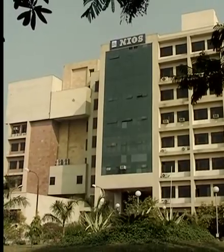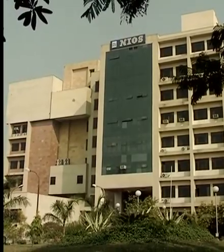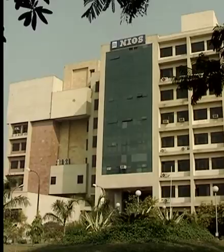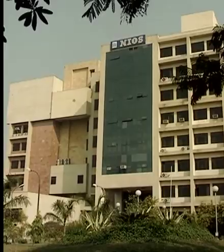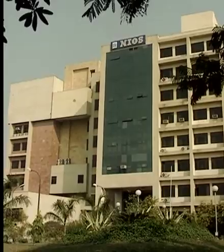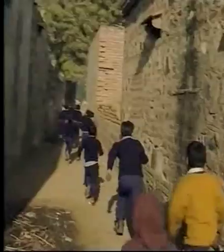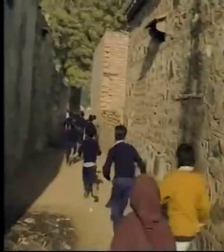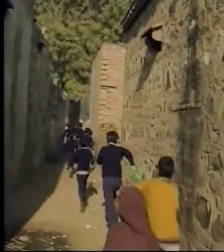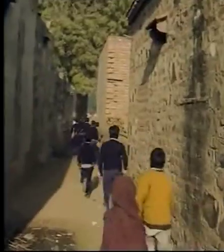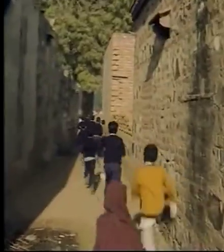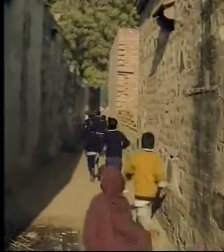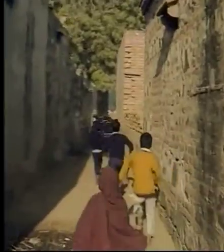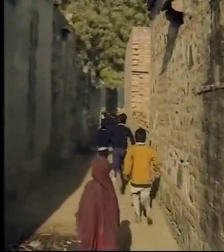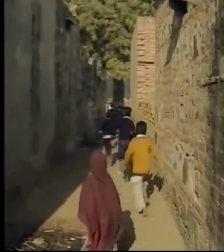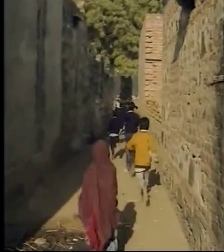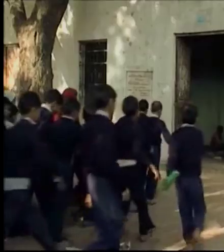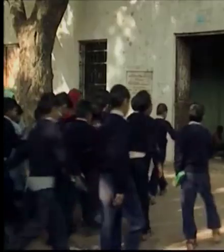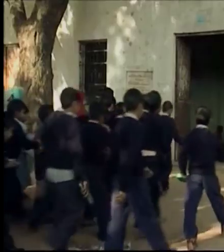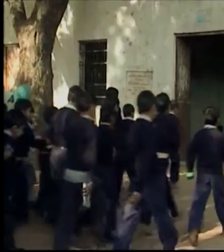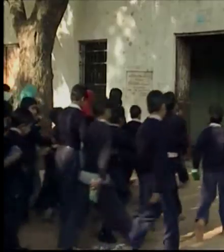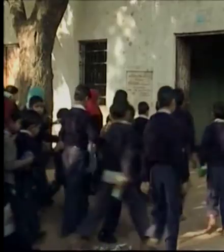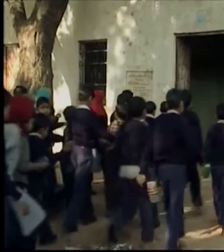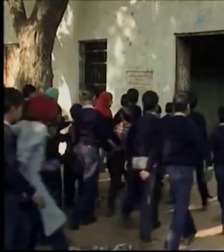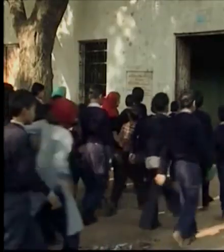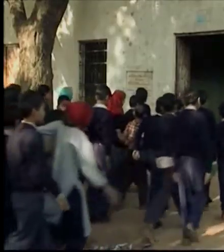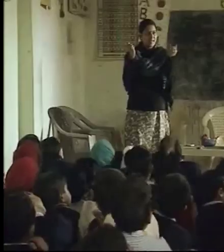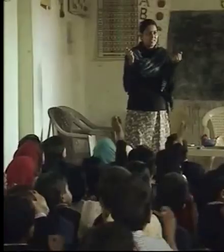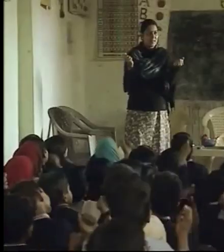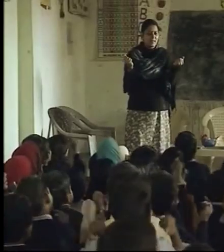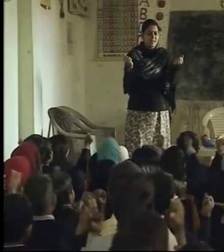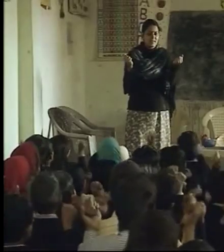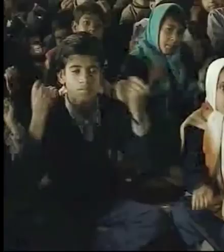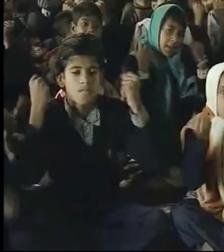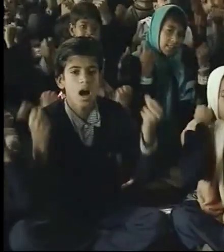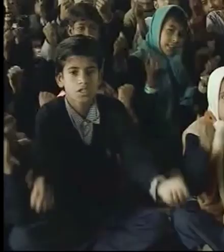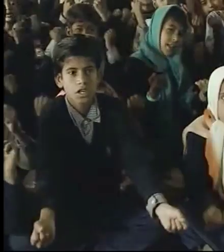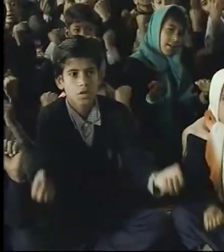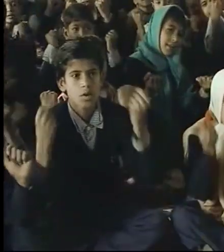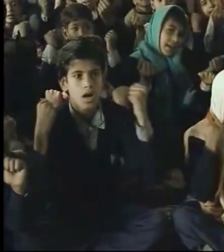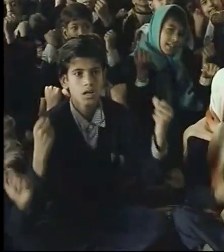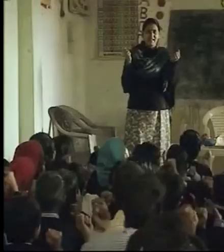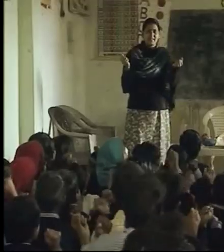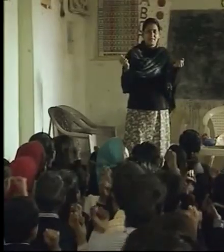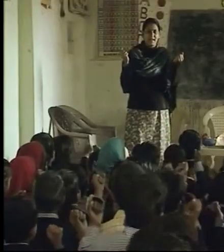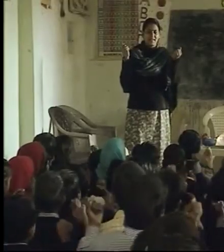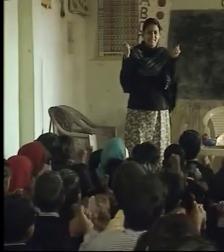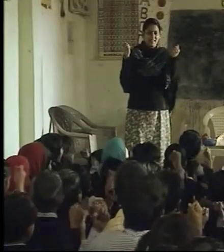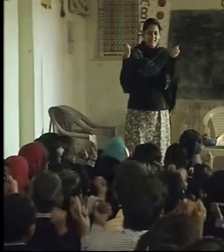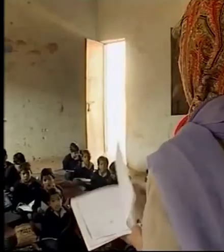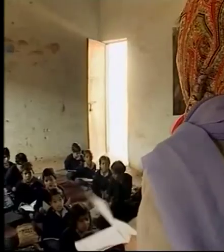NIOS ऐसे बच्चों और बड़ों को दोबारा शिक्षा से जुड़ने का मौका मुहैया कराता है ताकि वे